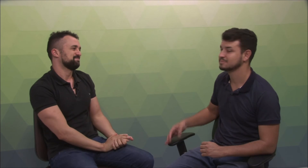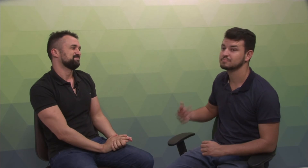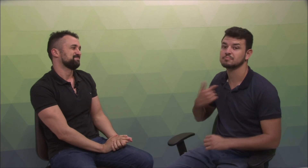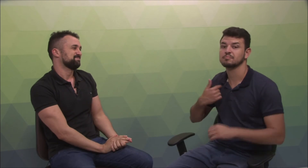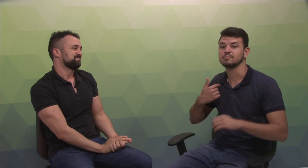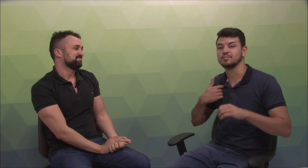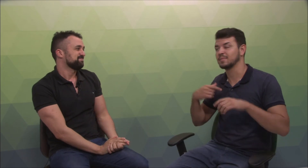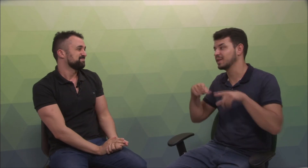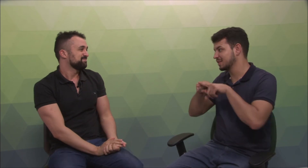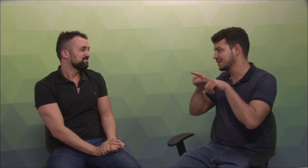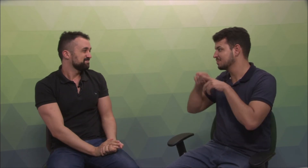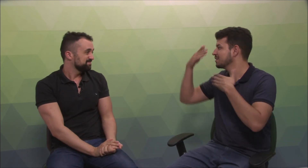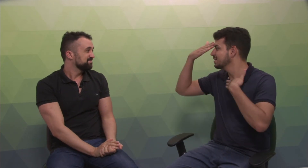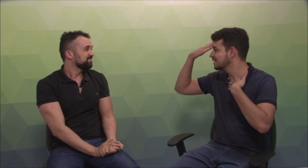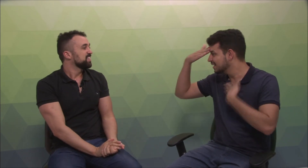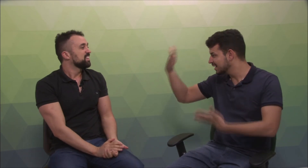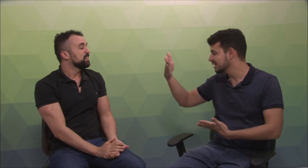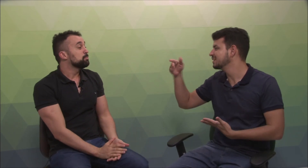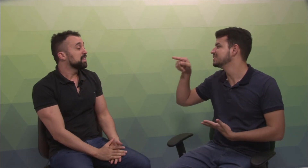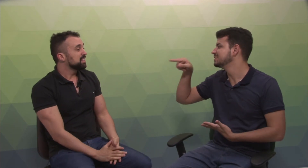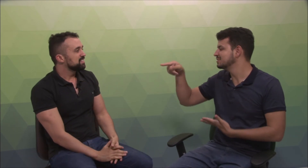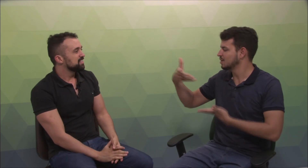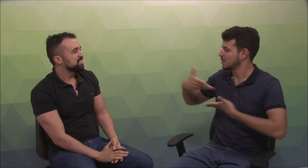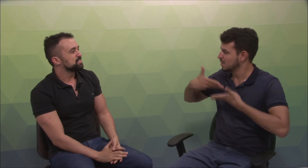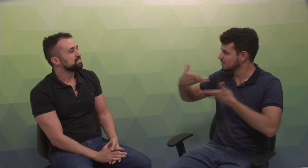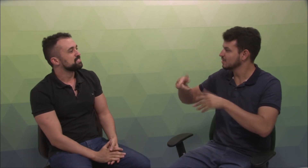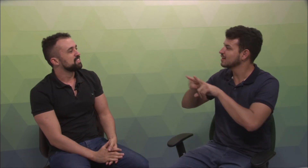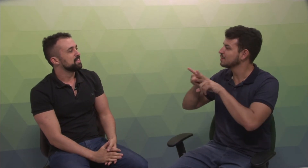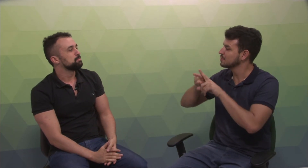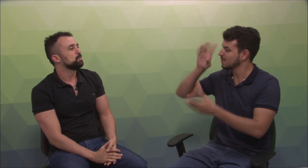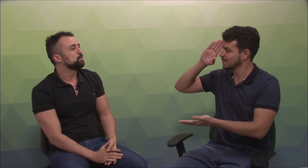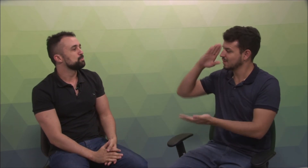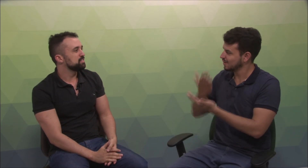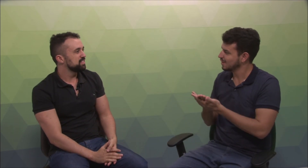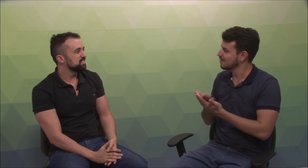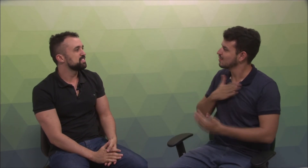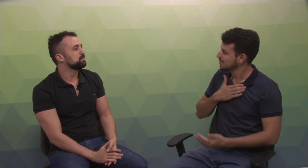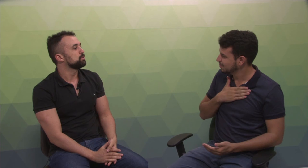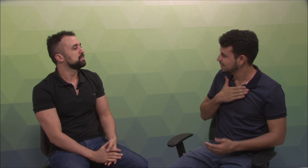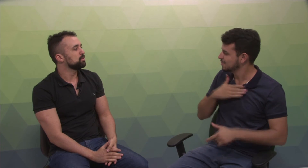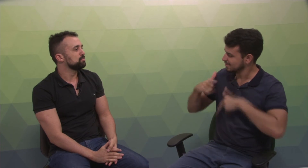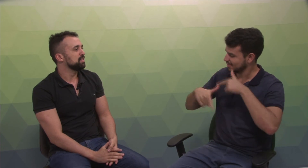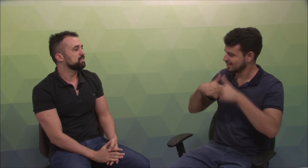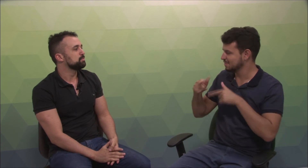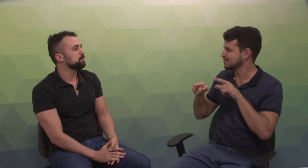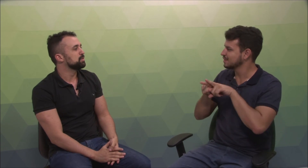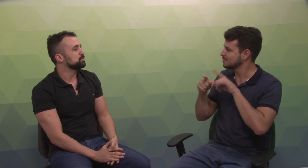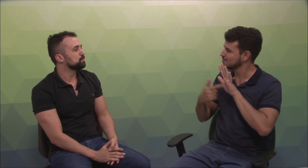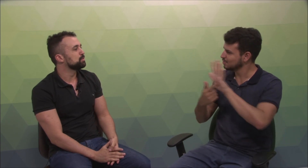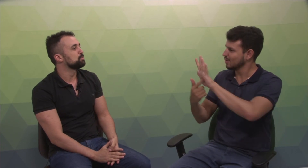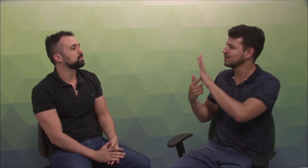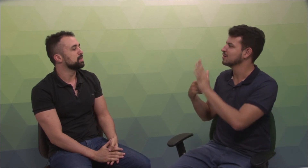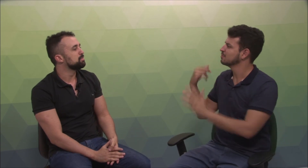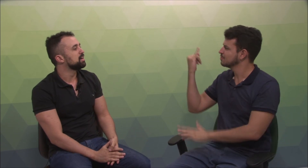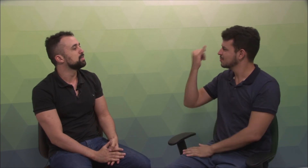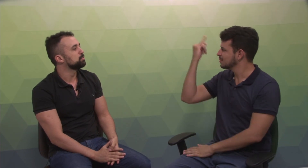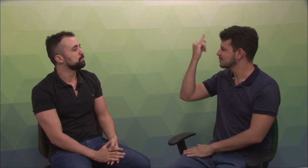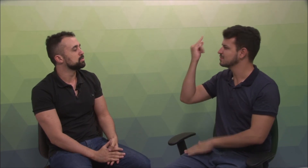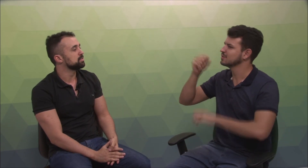Muito obrigado. Eu também agradeço, né, pelo convite, por ter confiado na minha pessoa, no meu trabalho, por mostrar